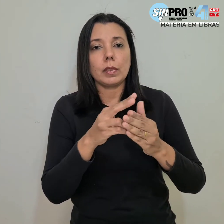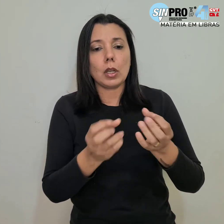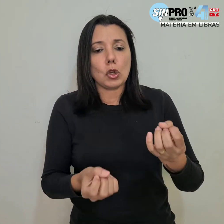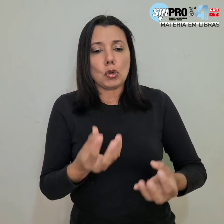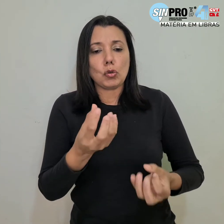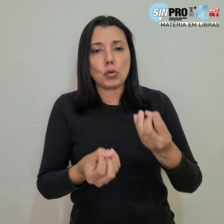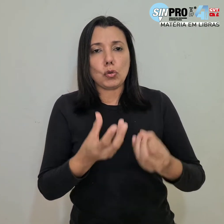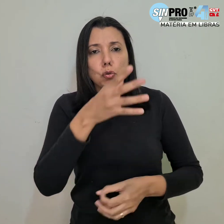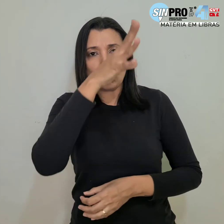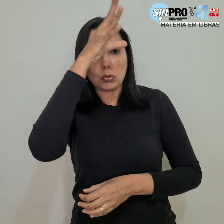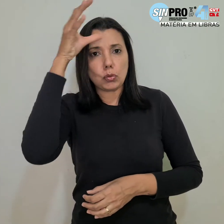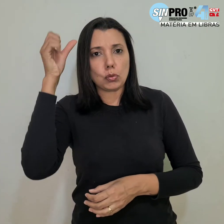queimando a Amazônia,